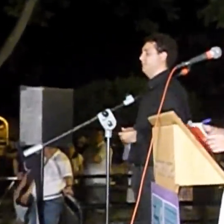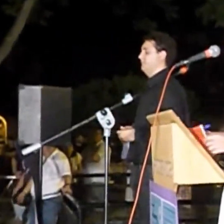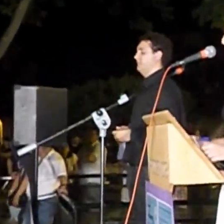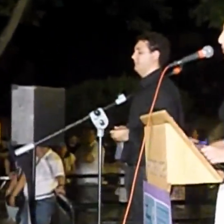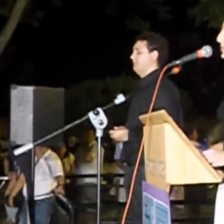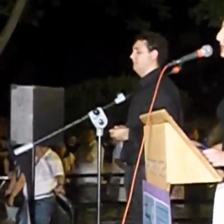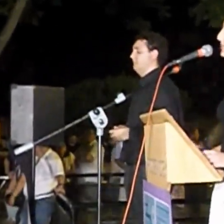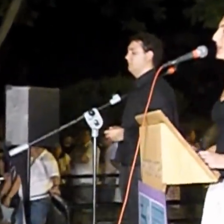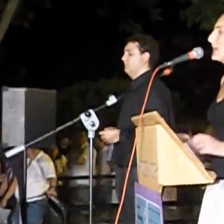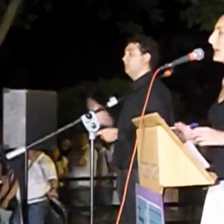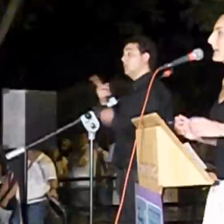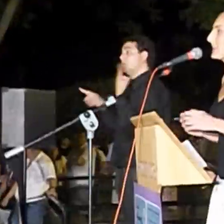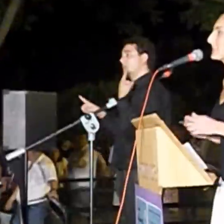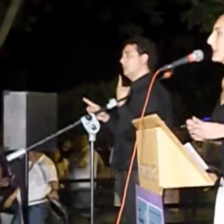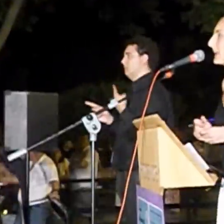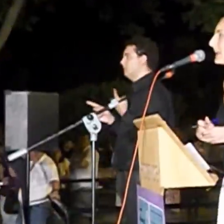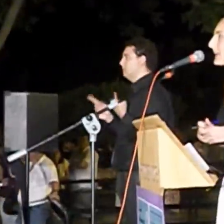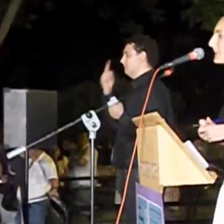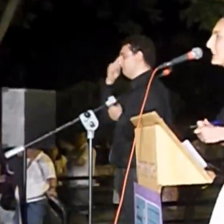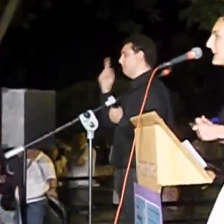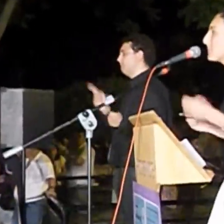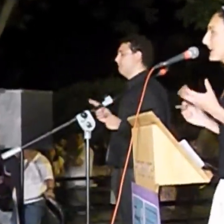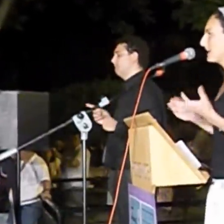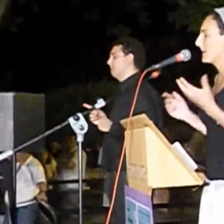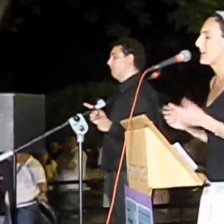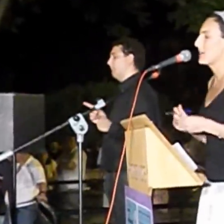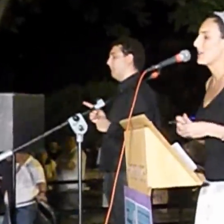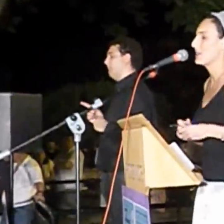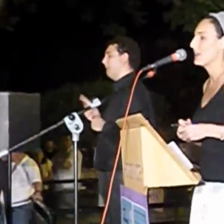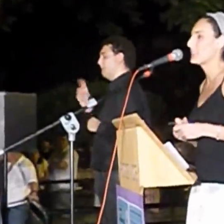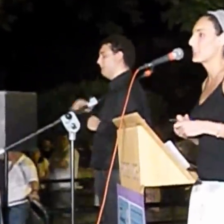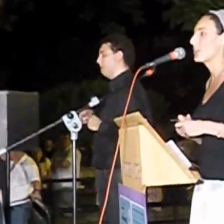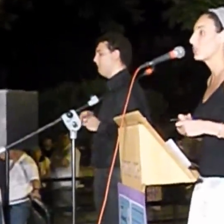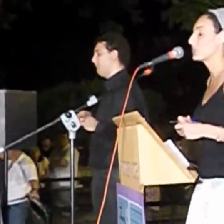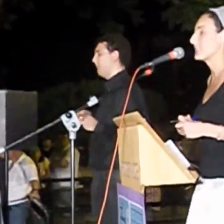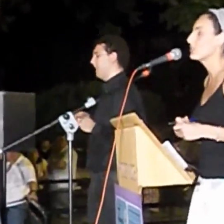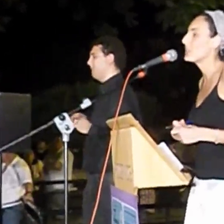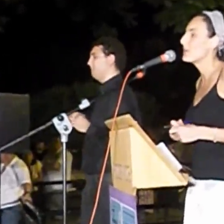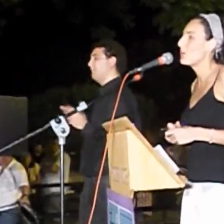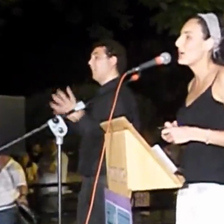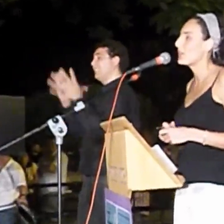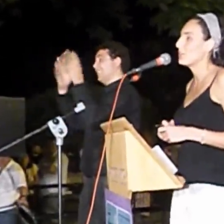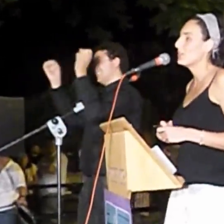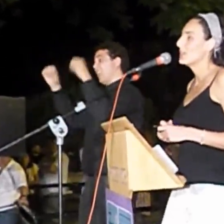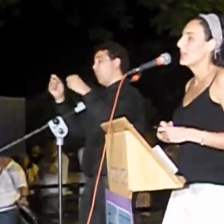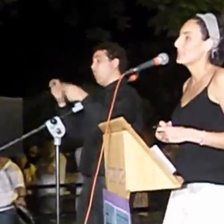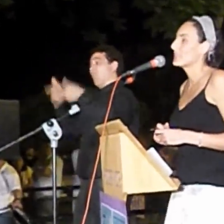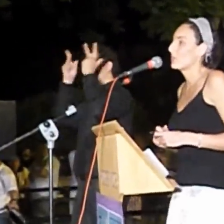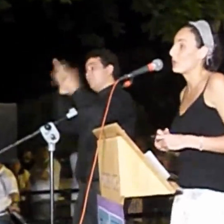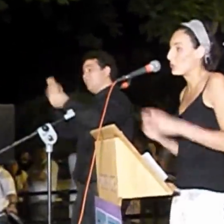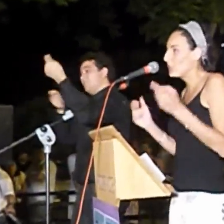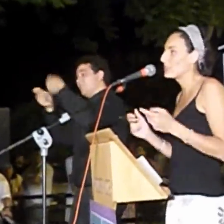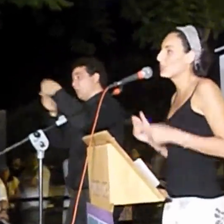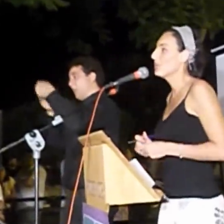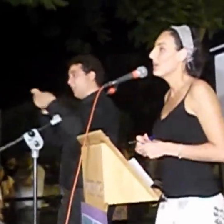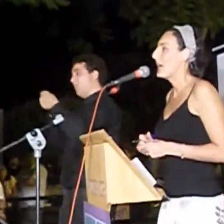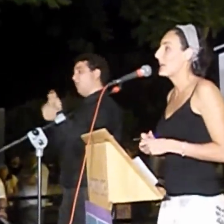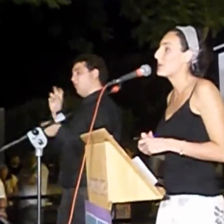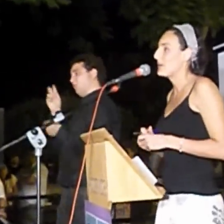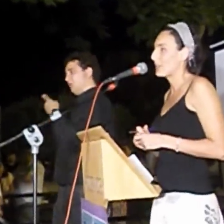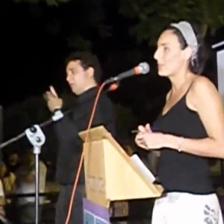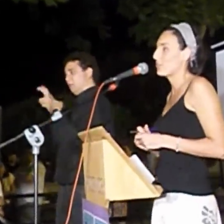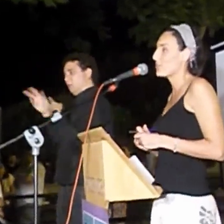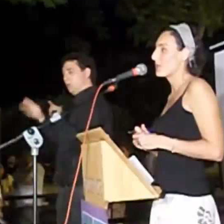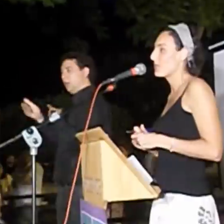energéticas otra cosa a la que se a la que que abre el el los tratados de libre comercio es por supuesto